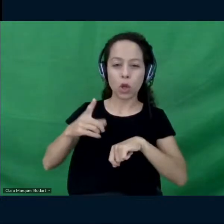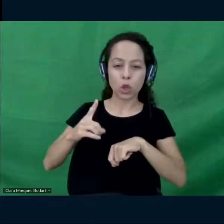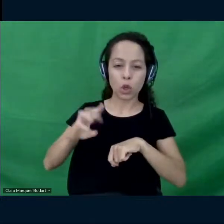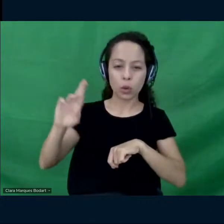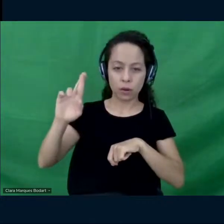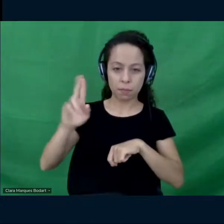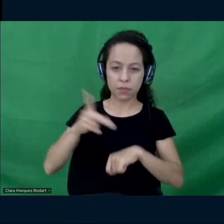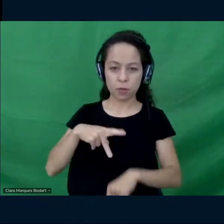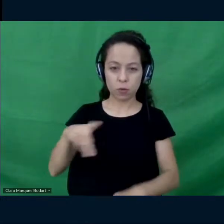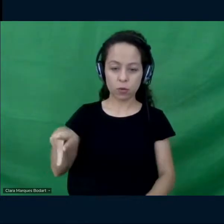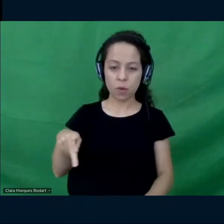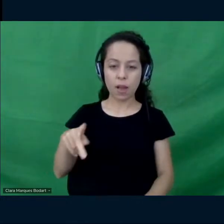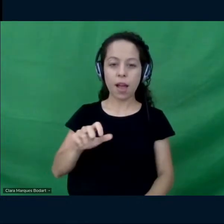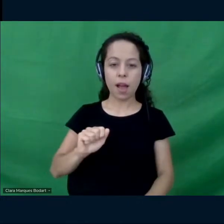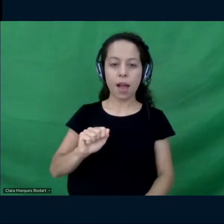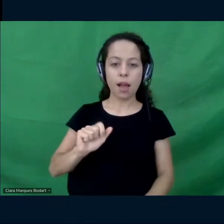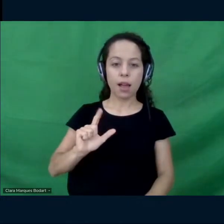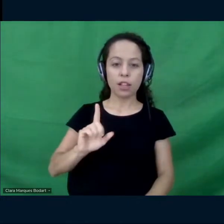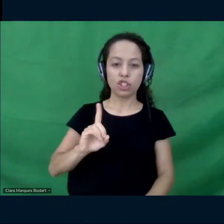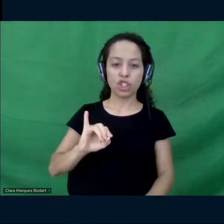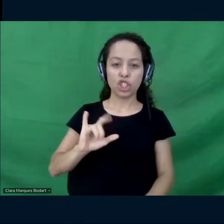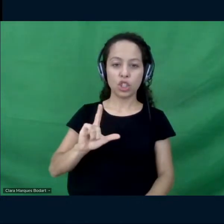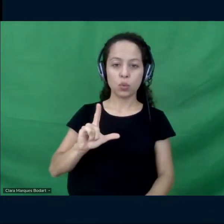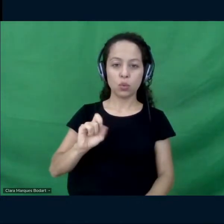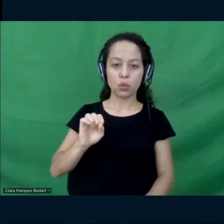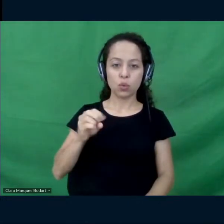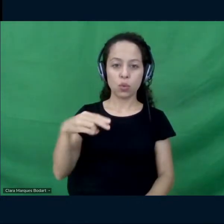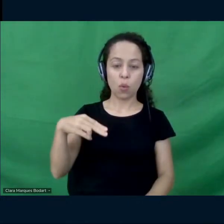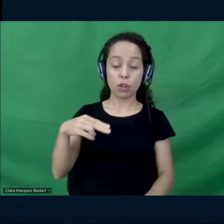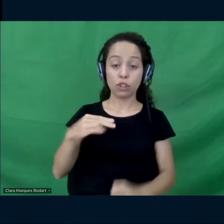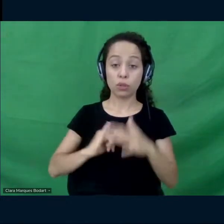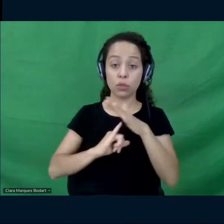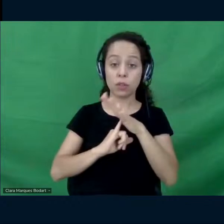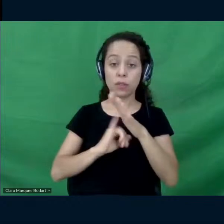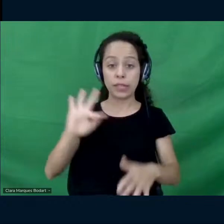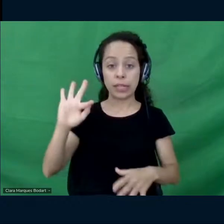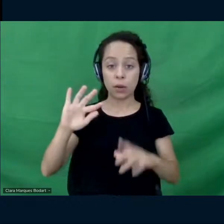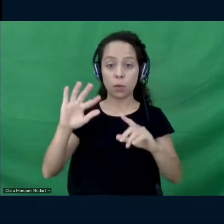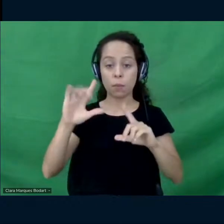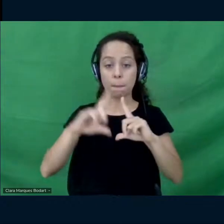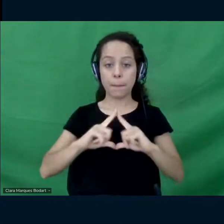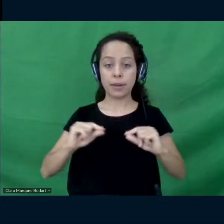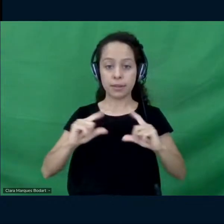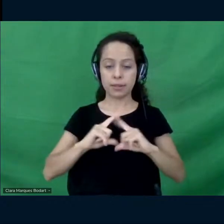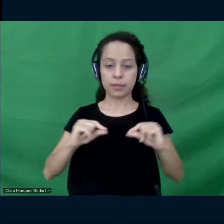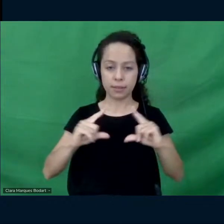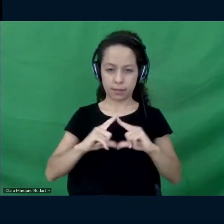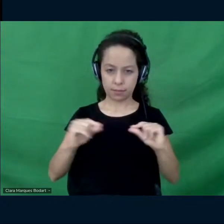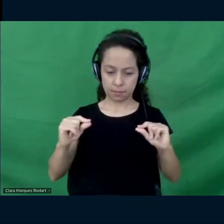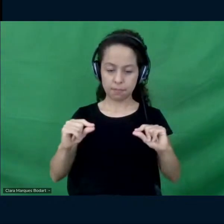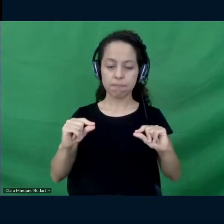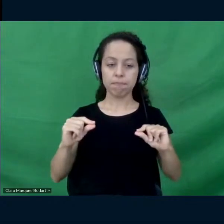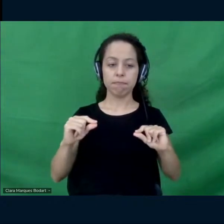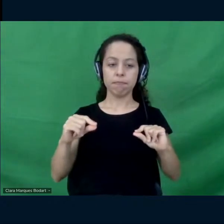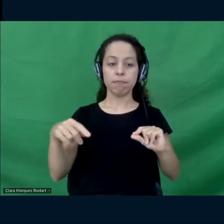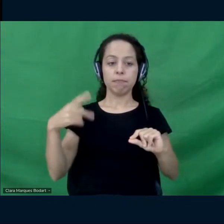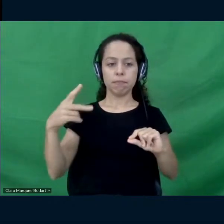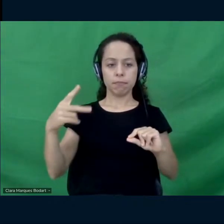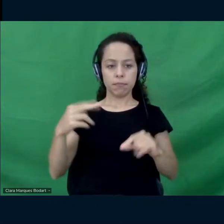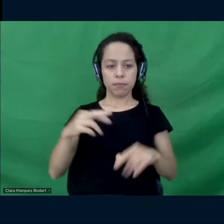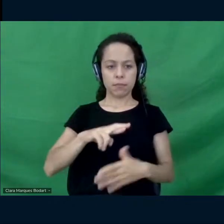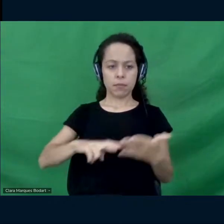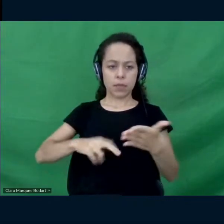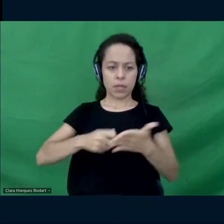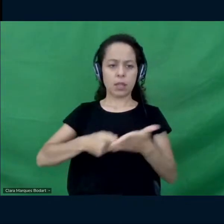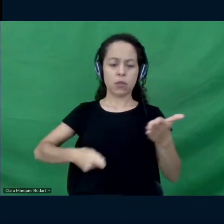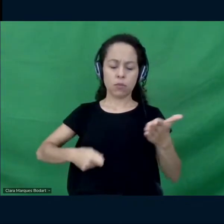professor Adilson, do Instituto Federal de Brasília, Adilson César Araújo. O relatório dele está